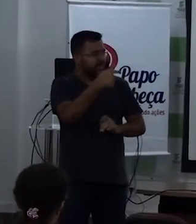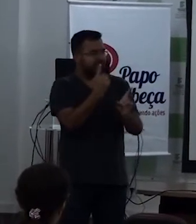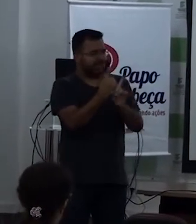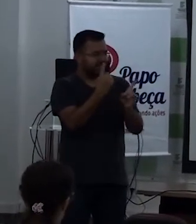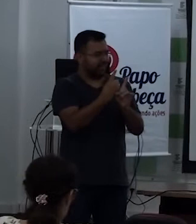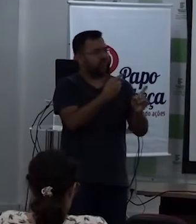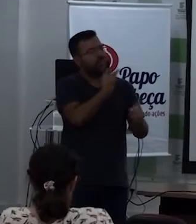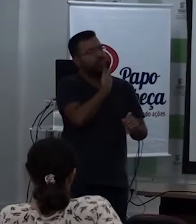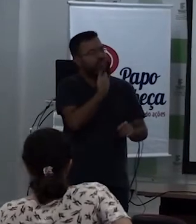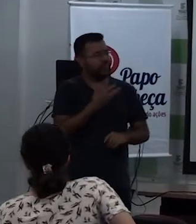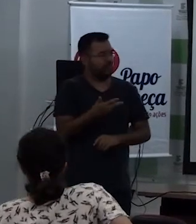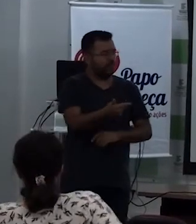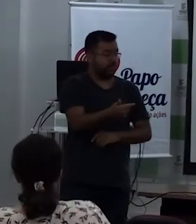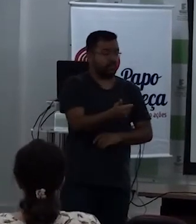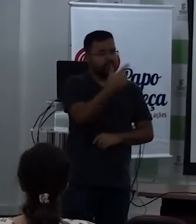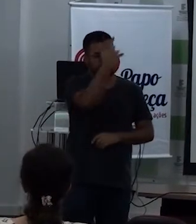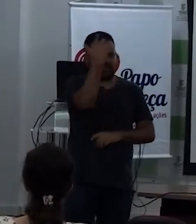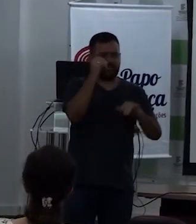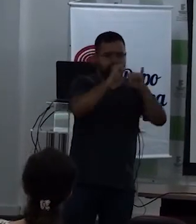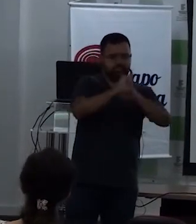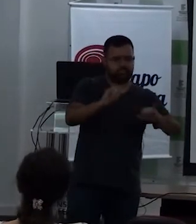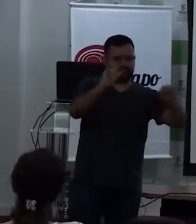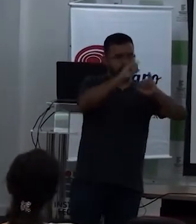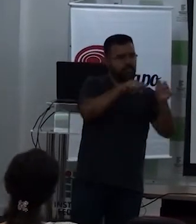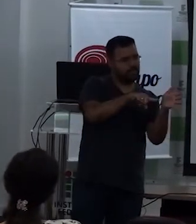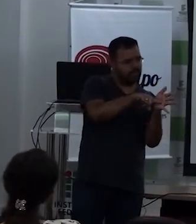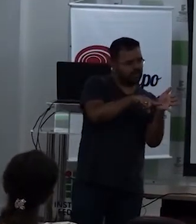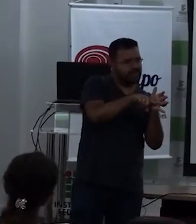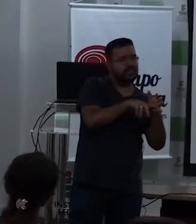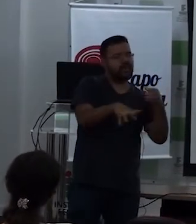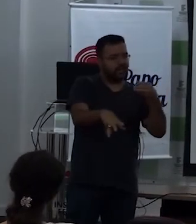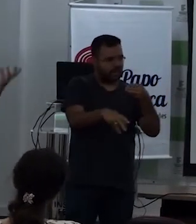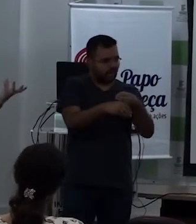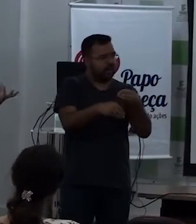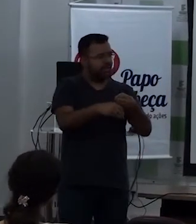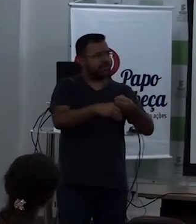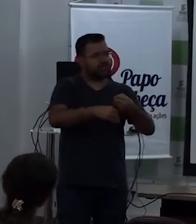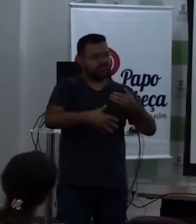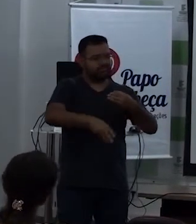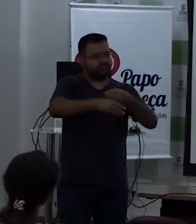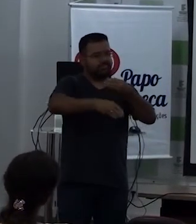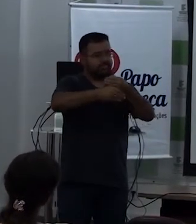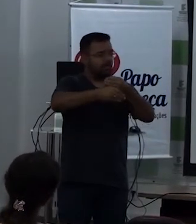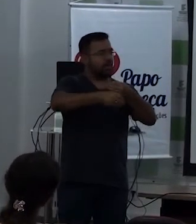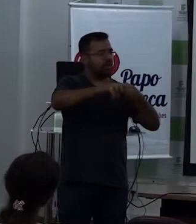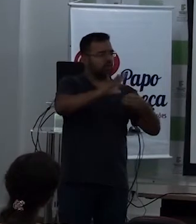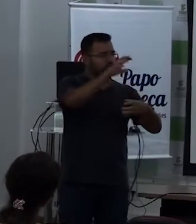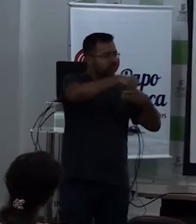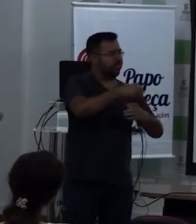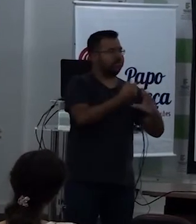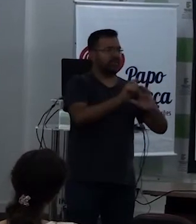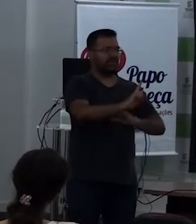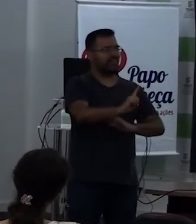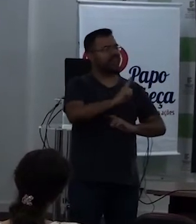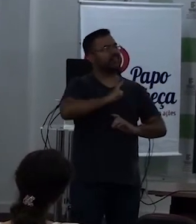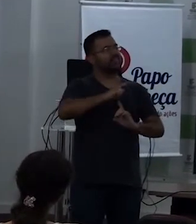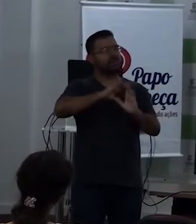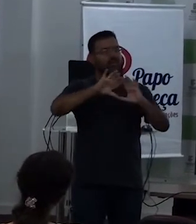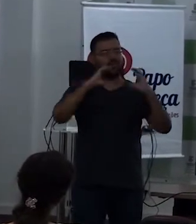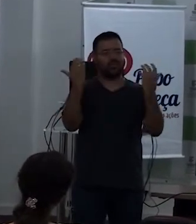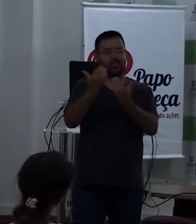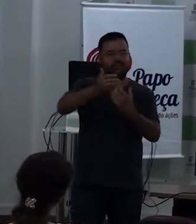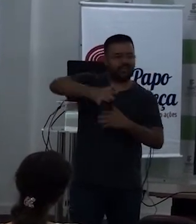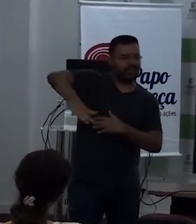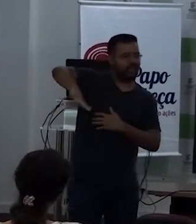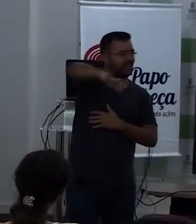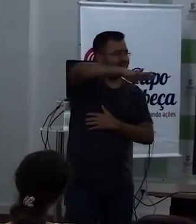essas pessoas que divulgaram suas pesquisas, né, colaboraram para a promoção do evento também fora da comunidade aqui do CEPOL. Então,